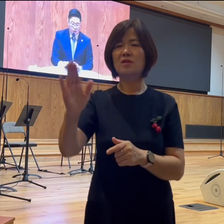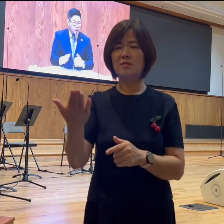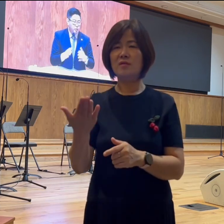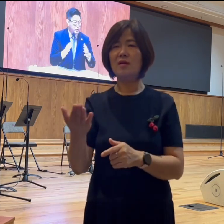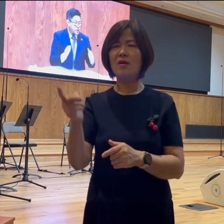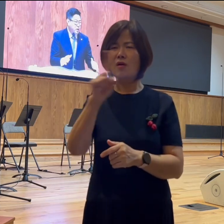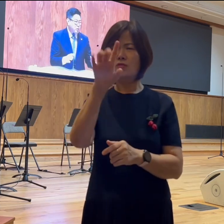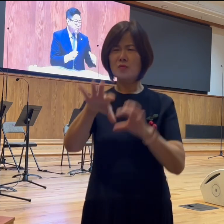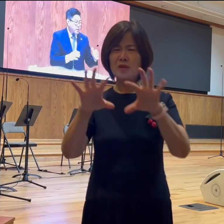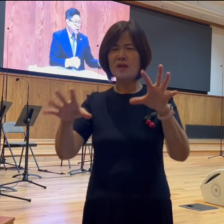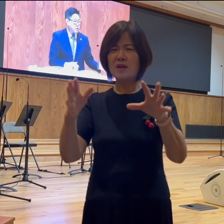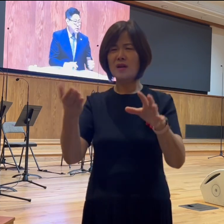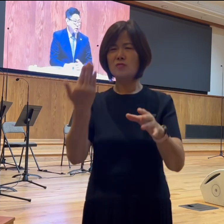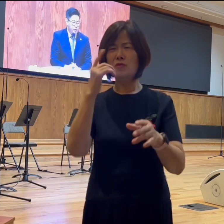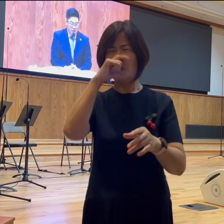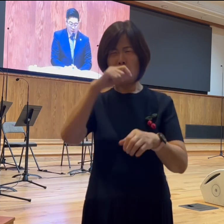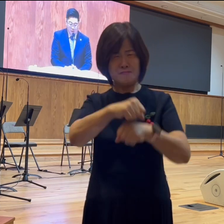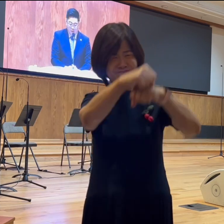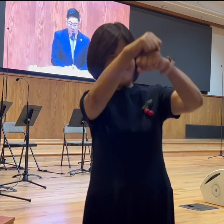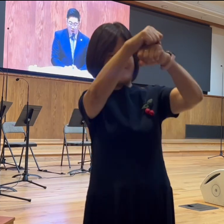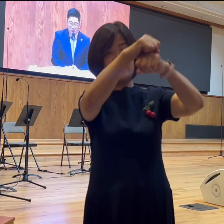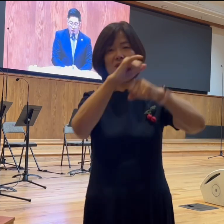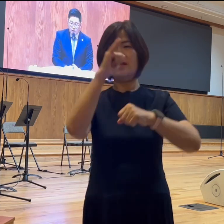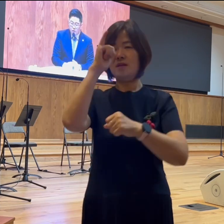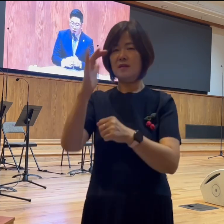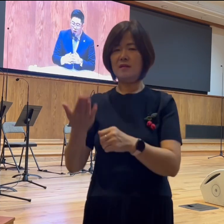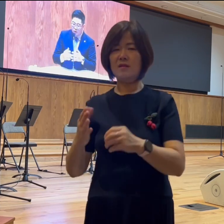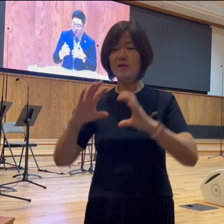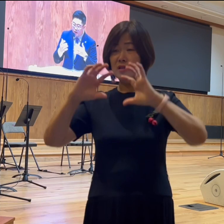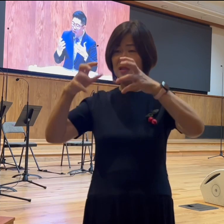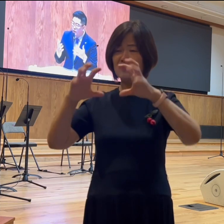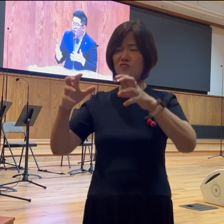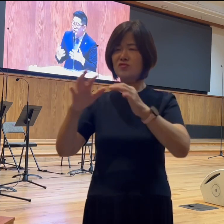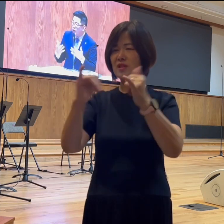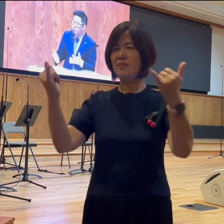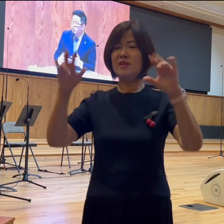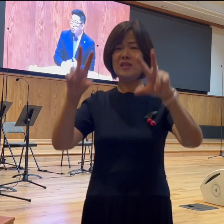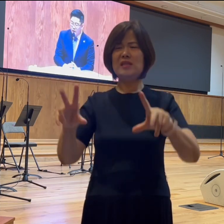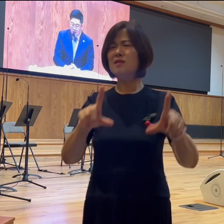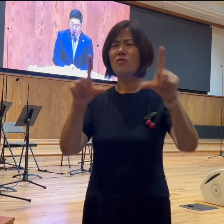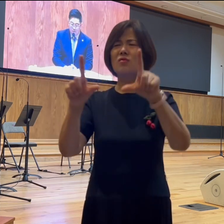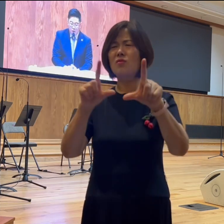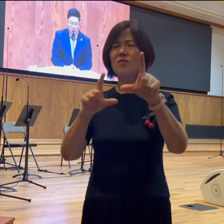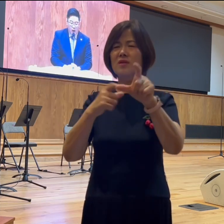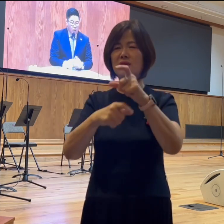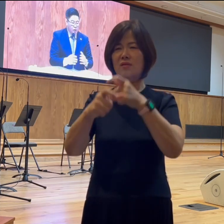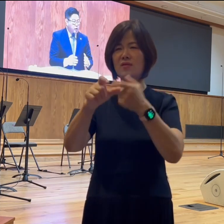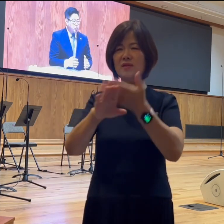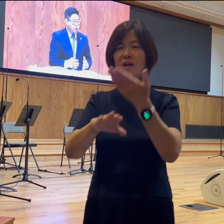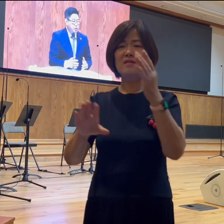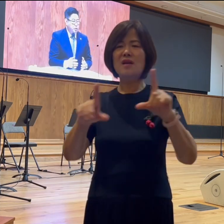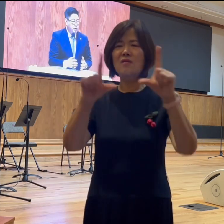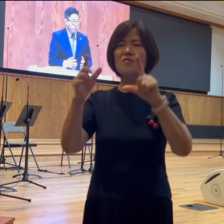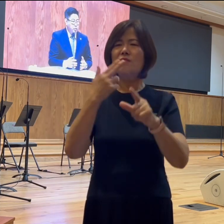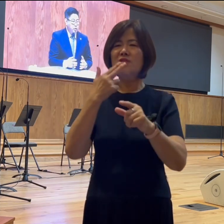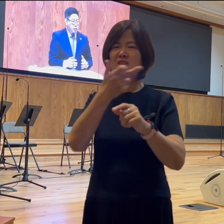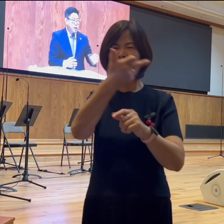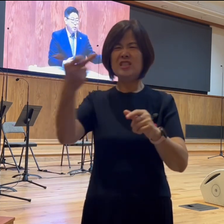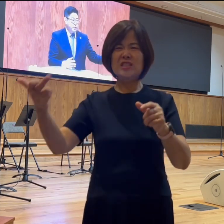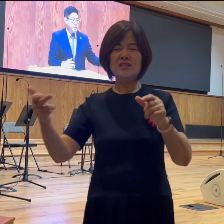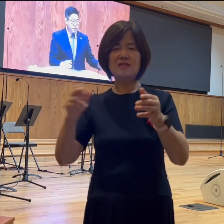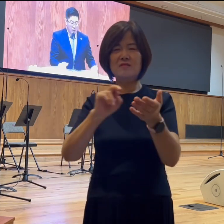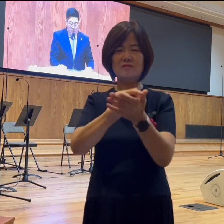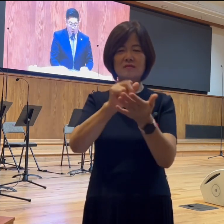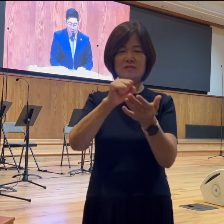어딜 가도 쓰레기 더미만 잔뜩 쌓여 있어서요, 지구에 사람들이 이제 살 수가 없으니까 다 커다란 우주선을 타고